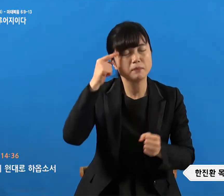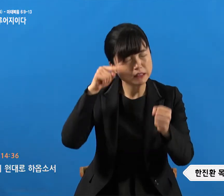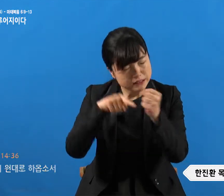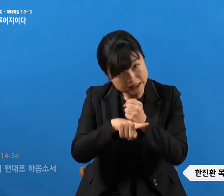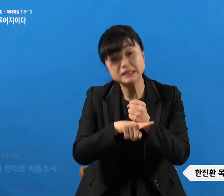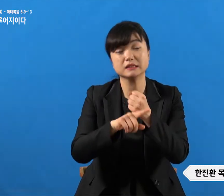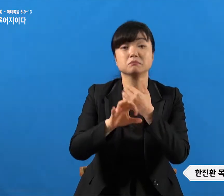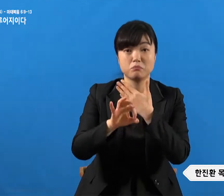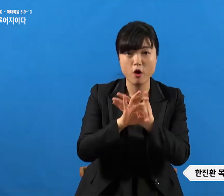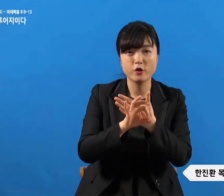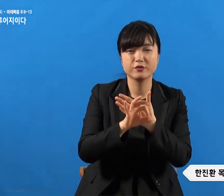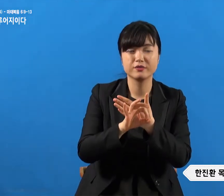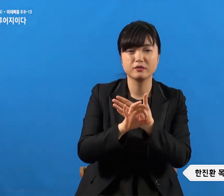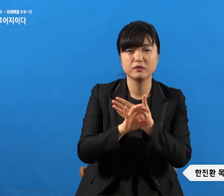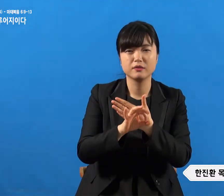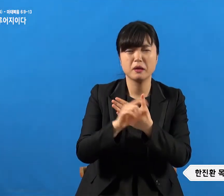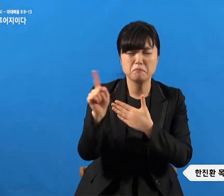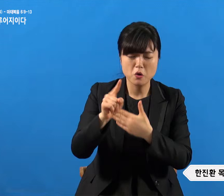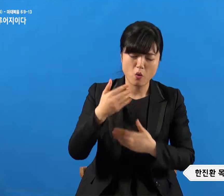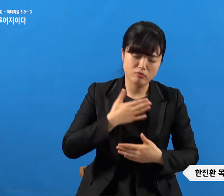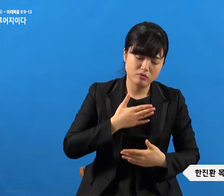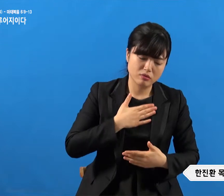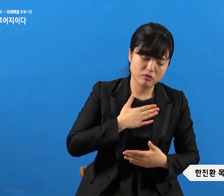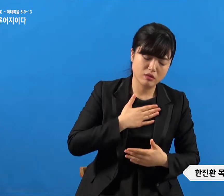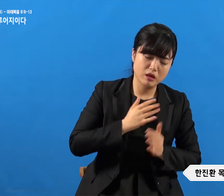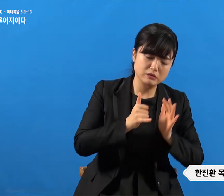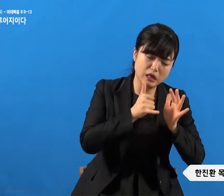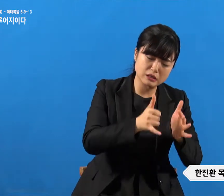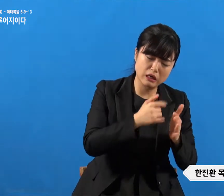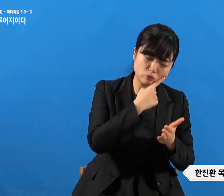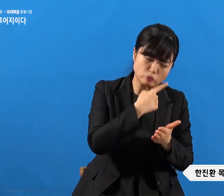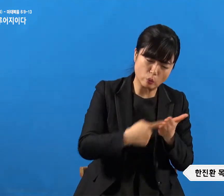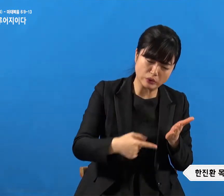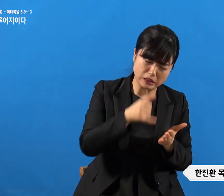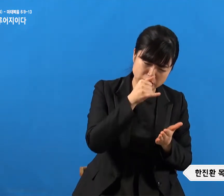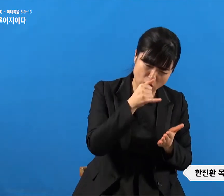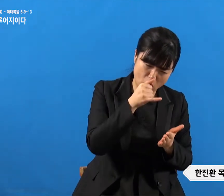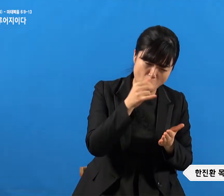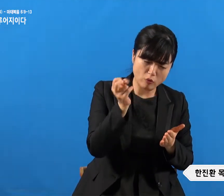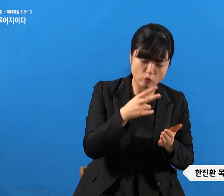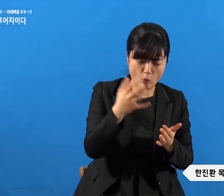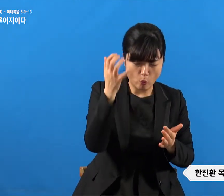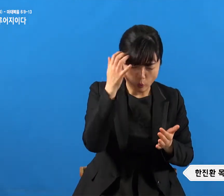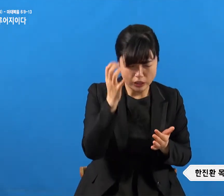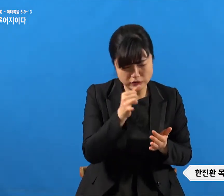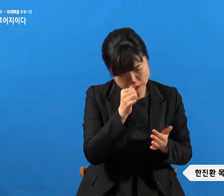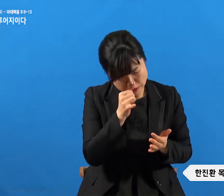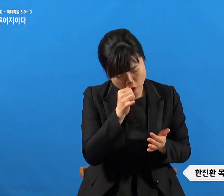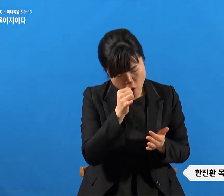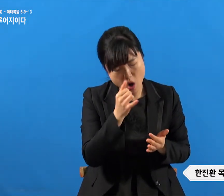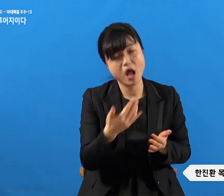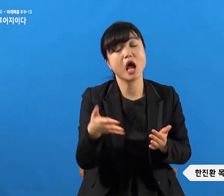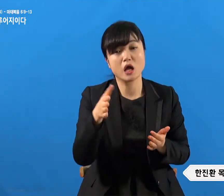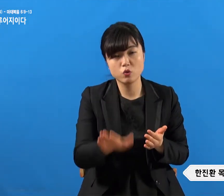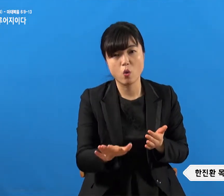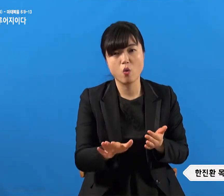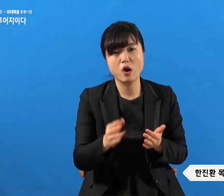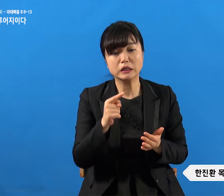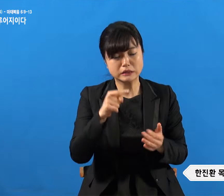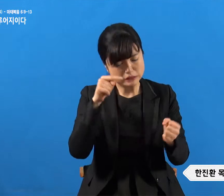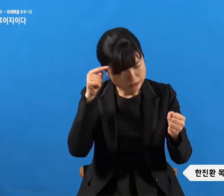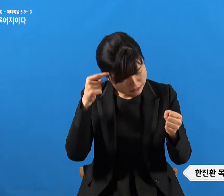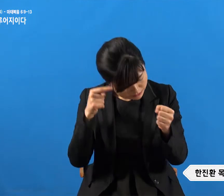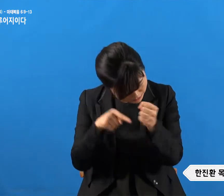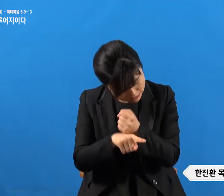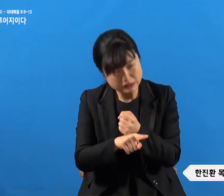아버지의 뜻이라면 그게 비록 나에게 세상적으로는 손해가 되고 나에게 고난이 되는 한이 있어도 내가